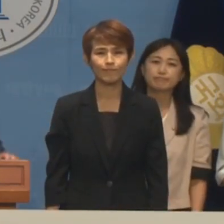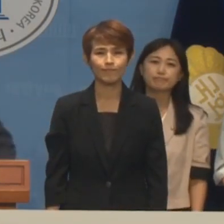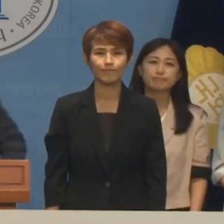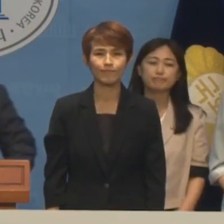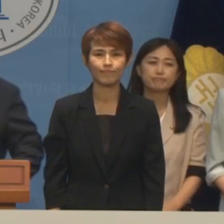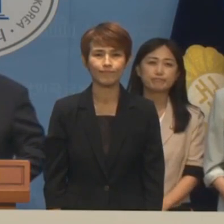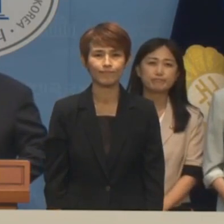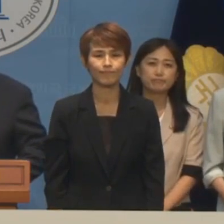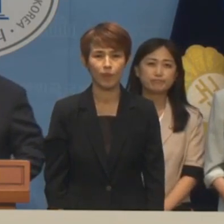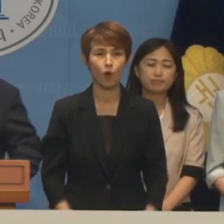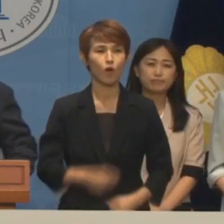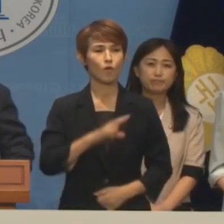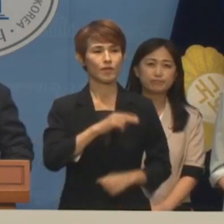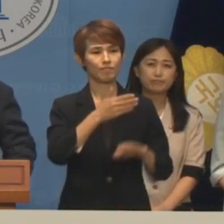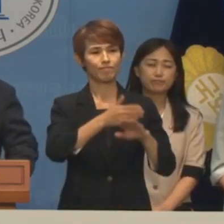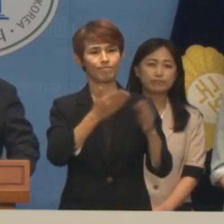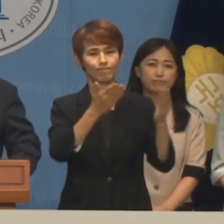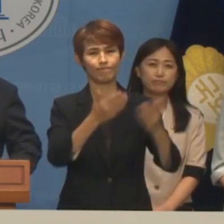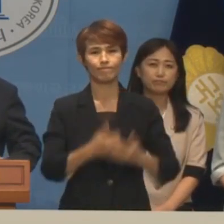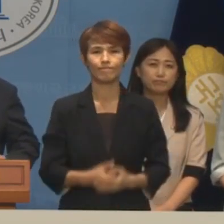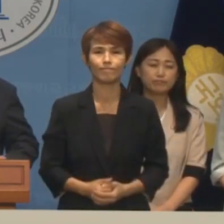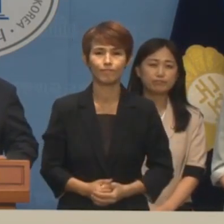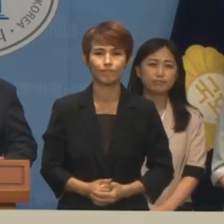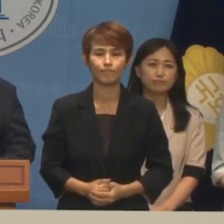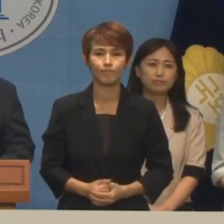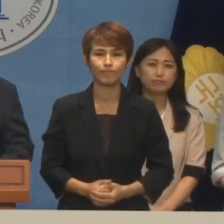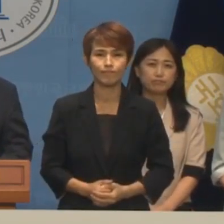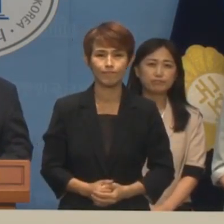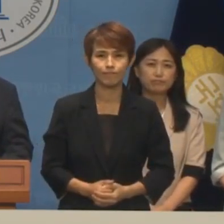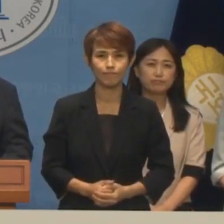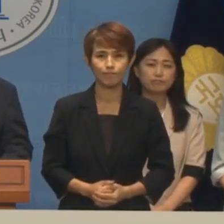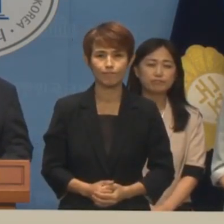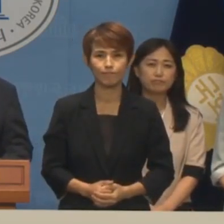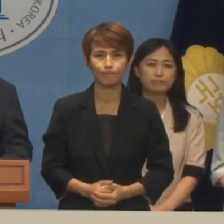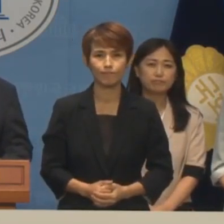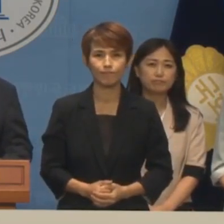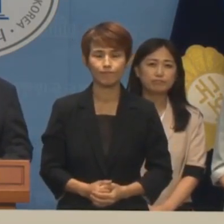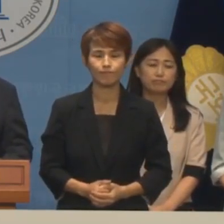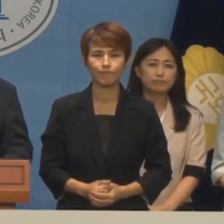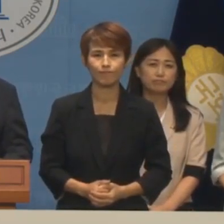예, 백승아 의원님 감사합니다. 다음은